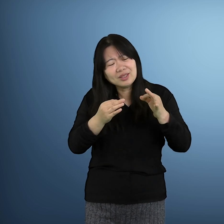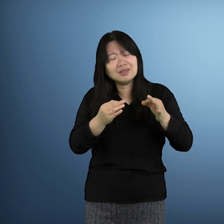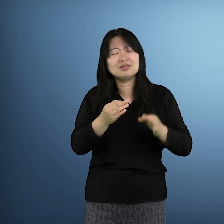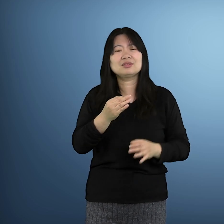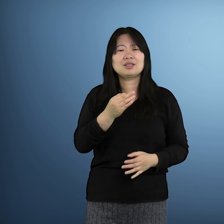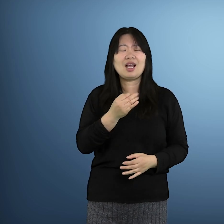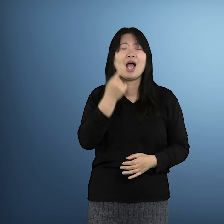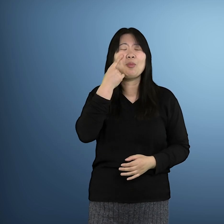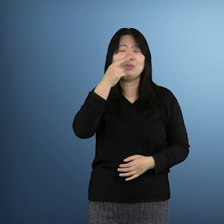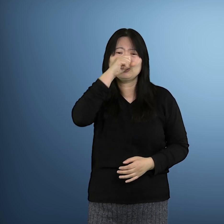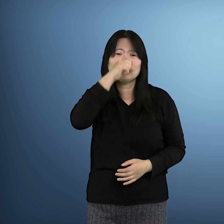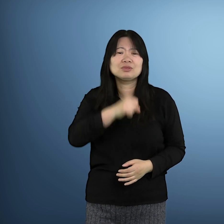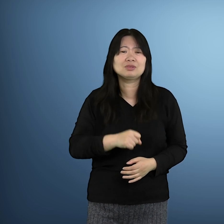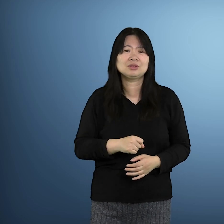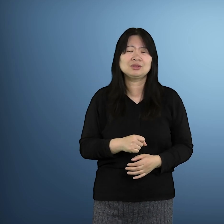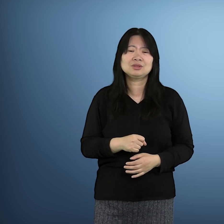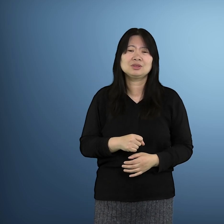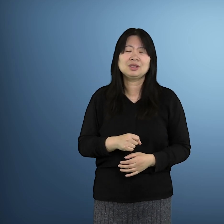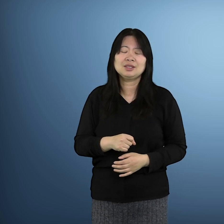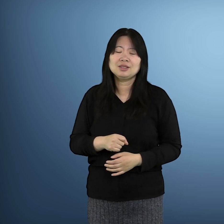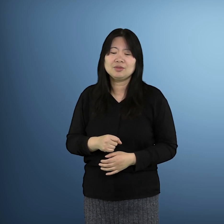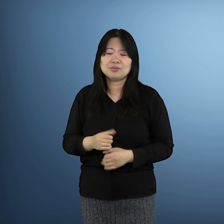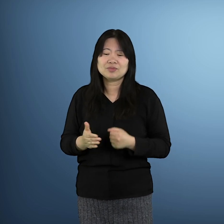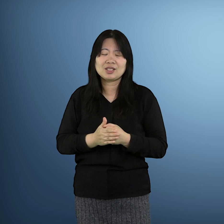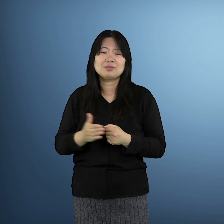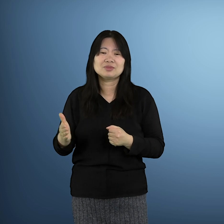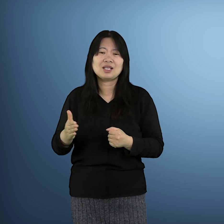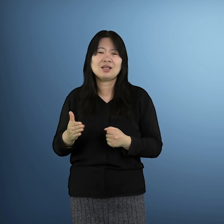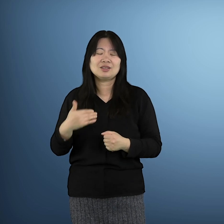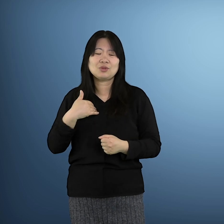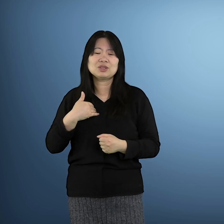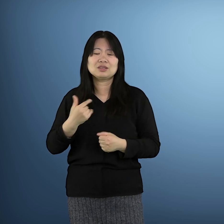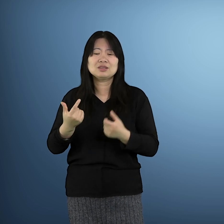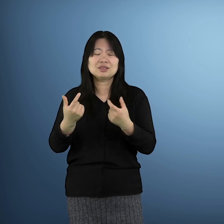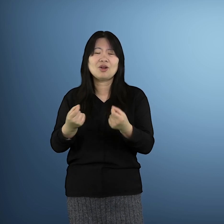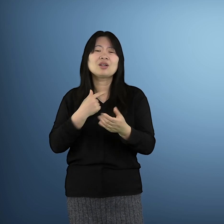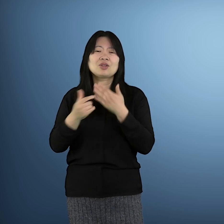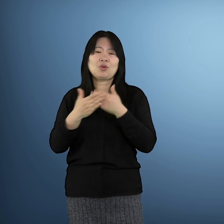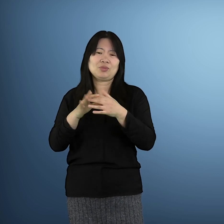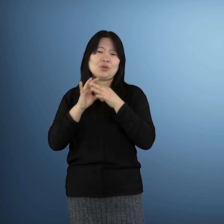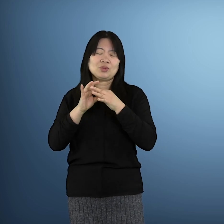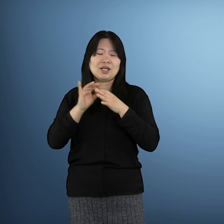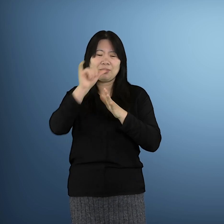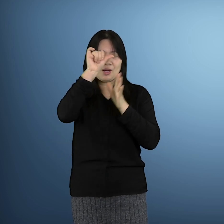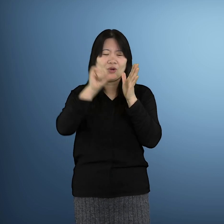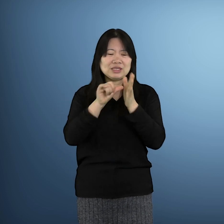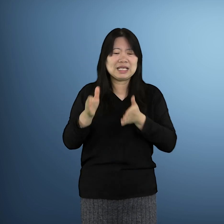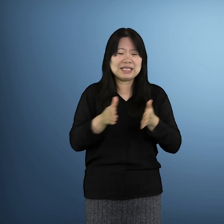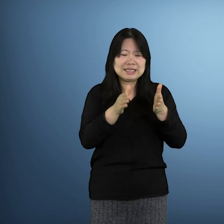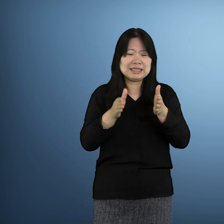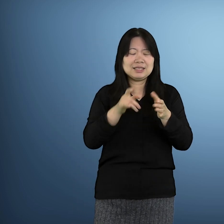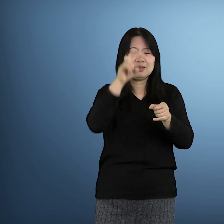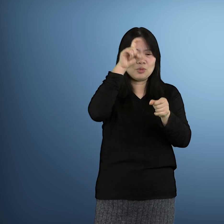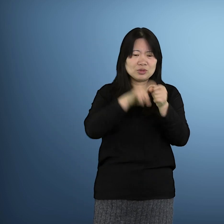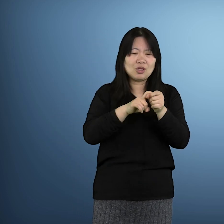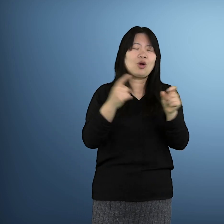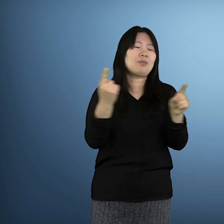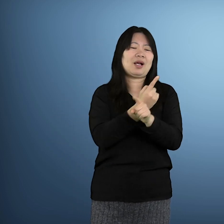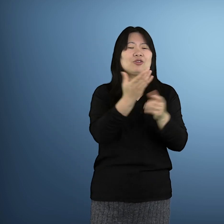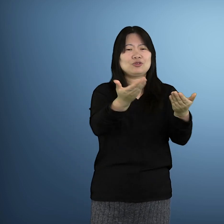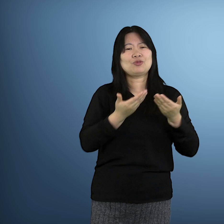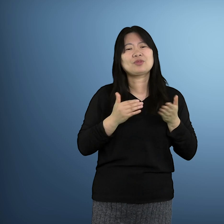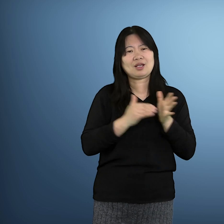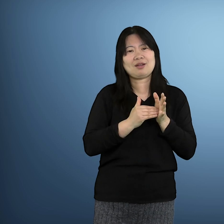그것이 자기 인생의 길을 바꿔놨다는 거죠. 즉 하나님이 여기